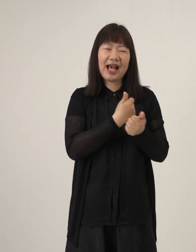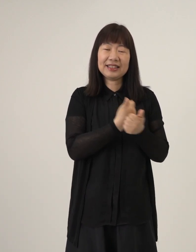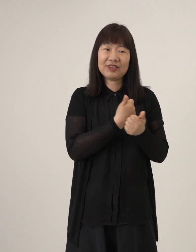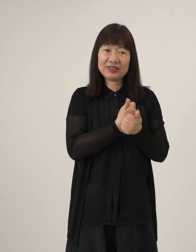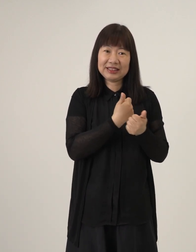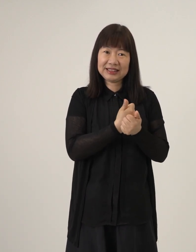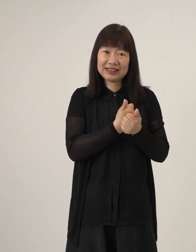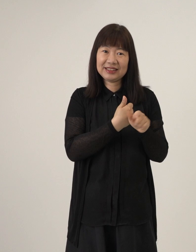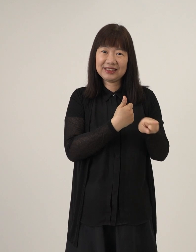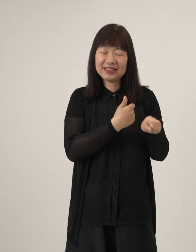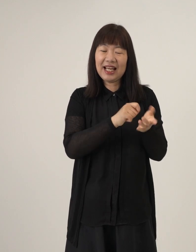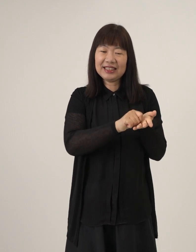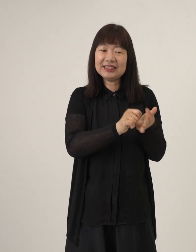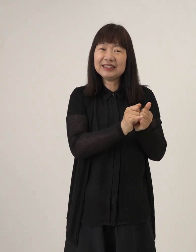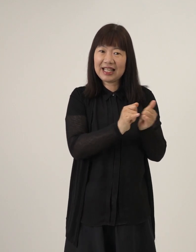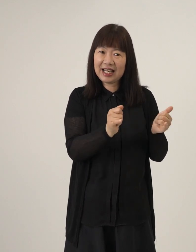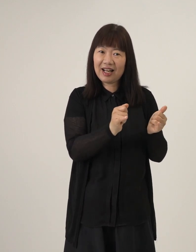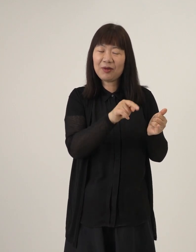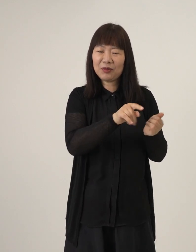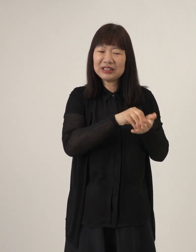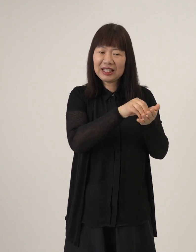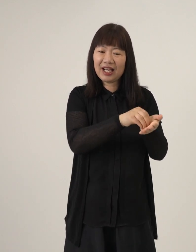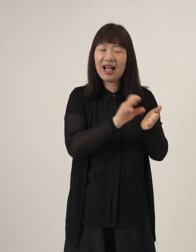아이유 때문에 그 드라마를 본 게 아니고